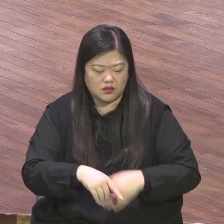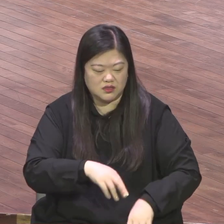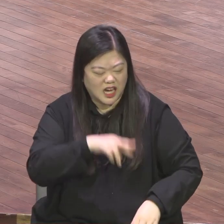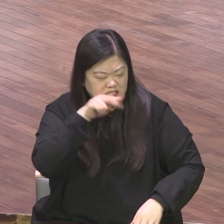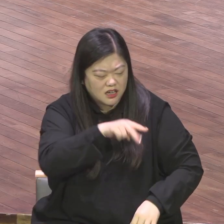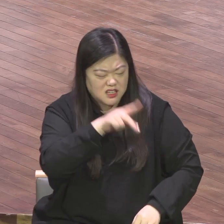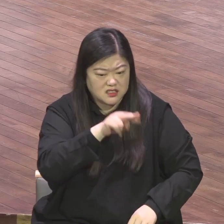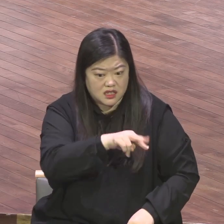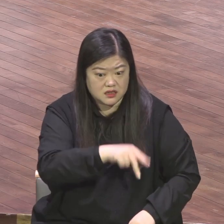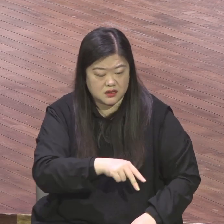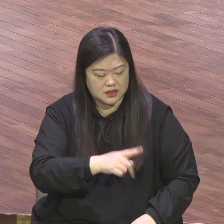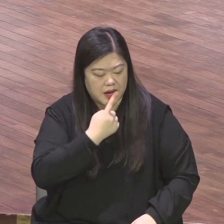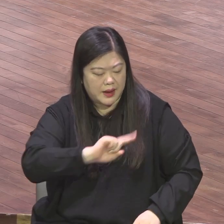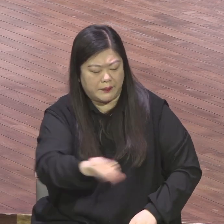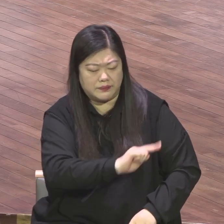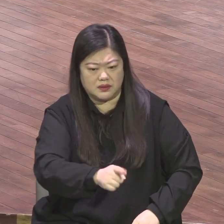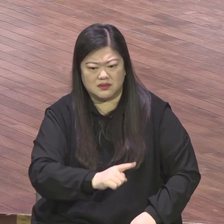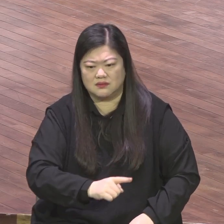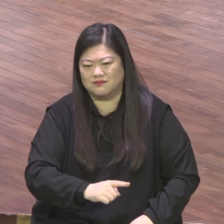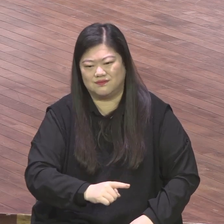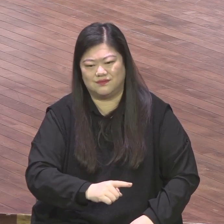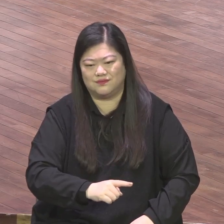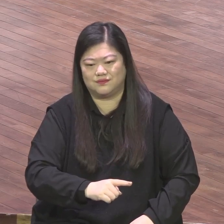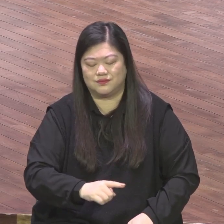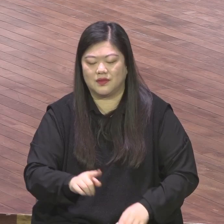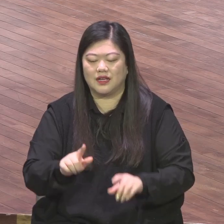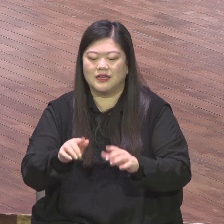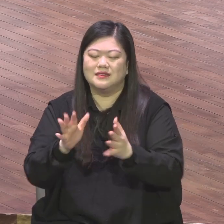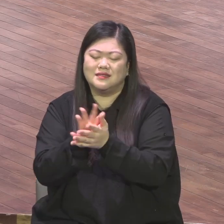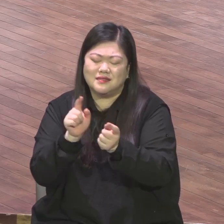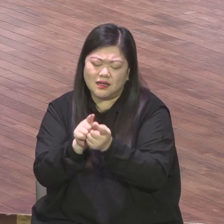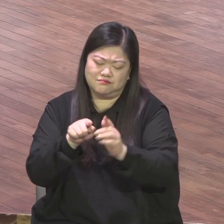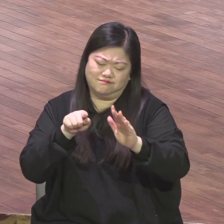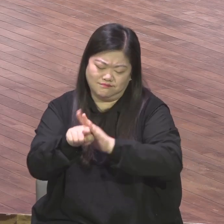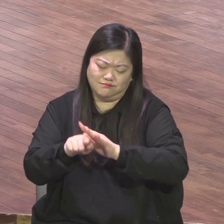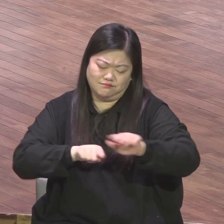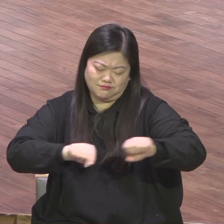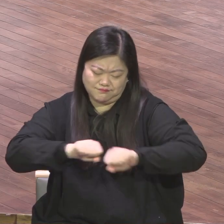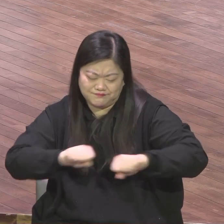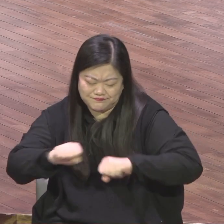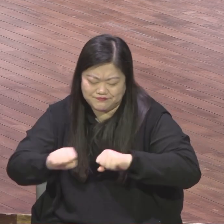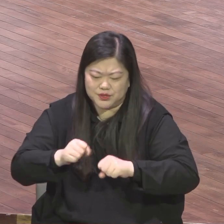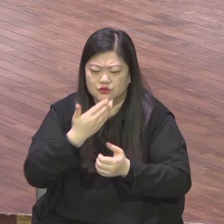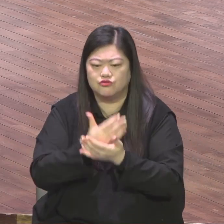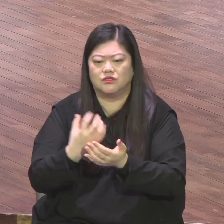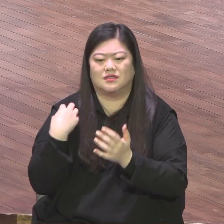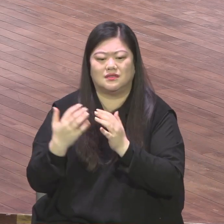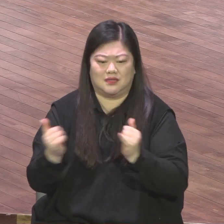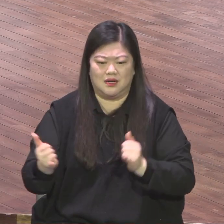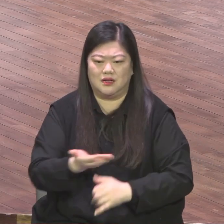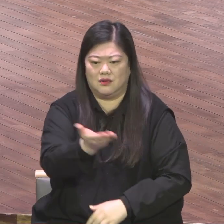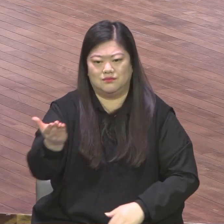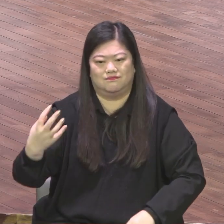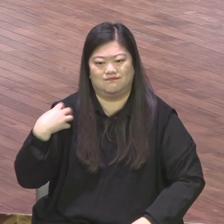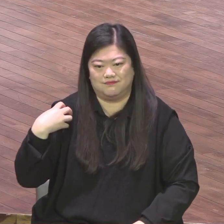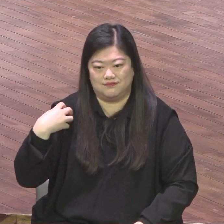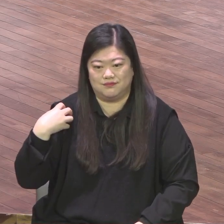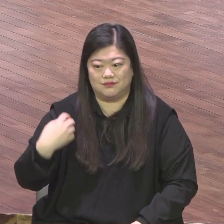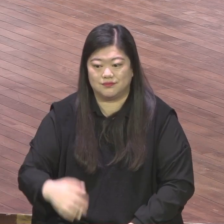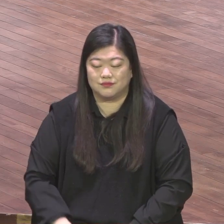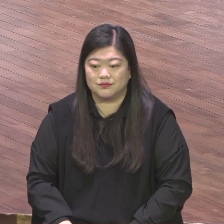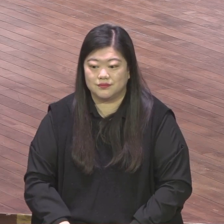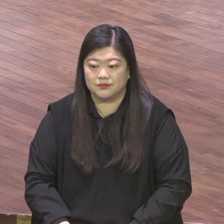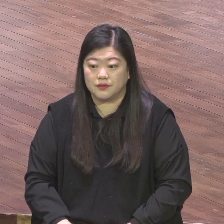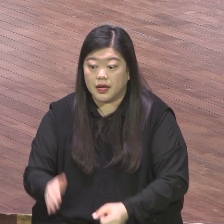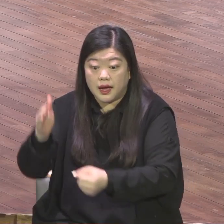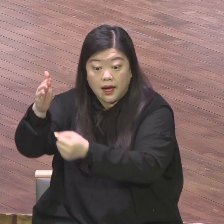관리형이 아니라고요. 현장 중직자, 현장 때라. 저도 중직자 다 했잖아요. 언제 하나 죽고